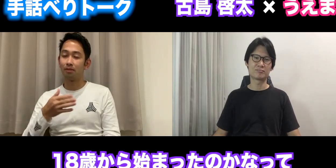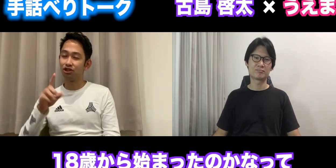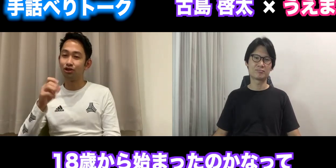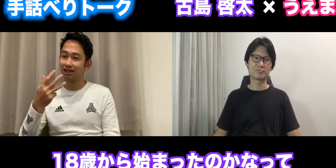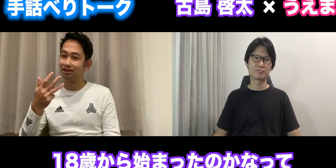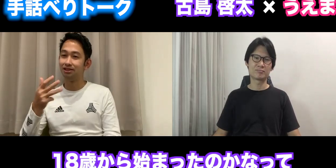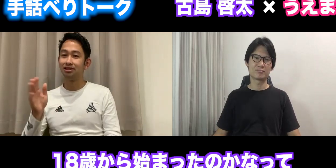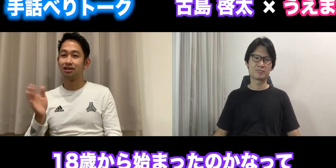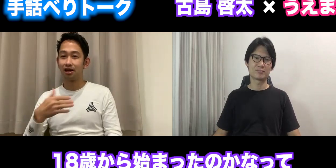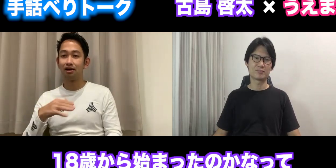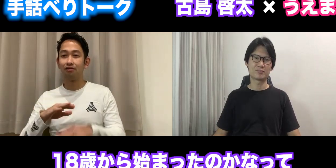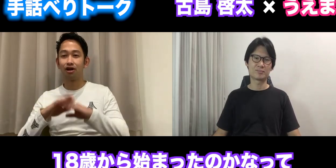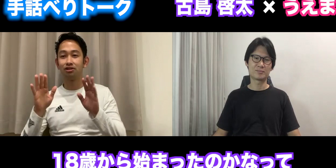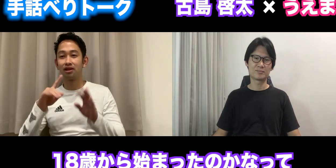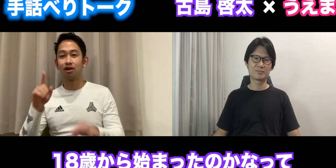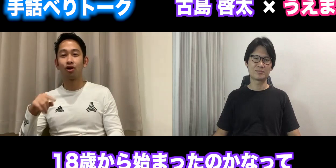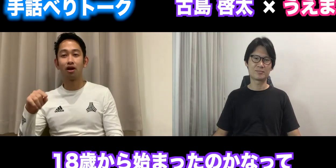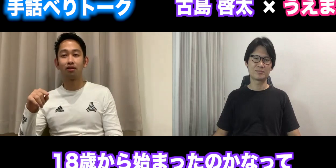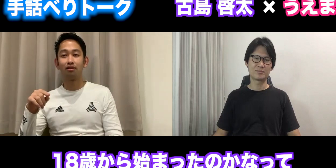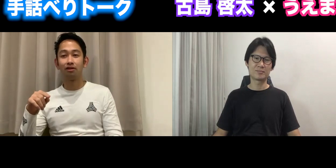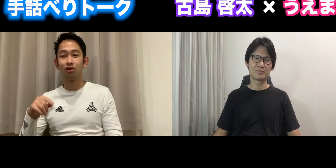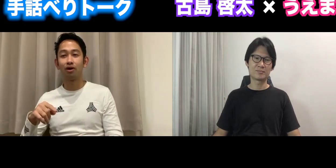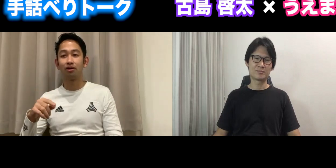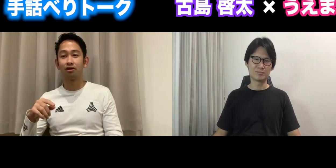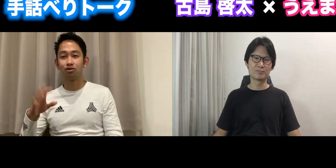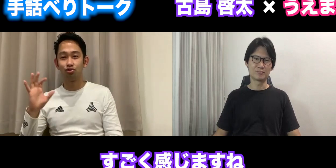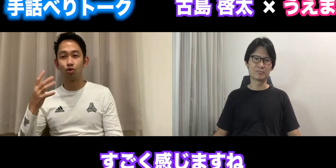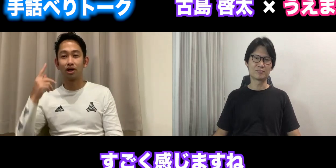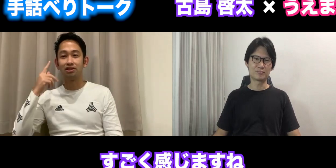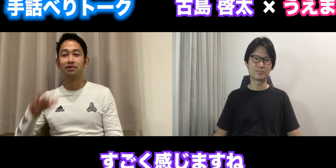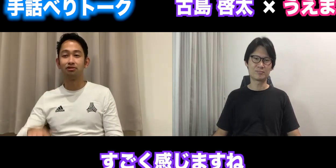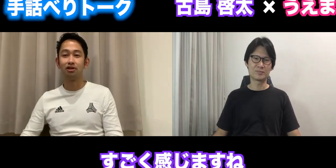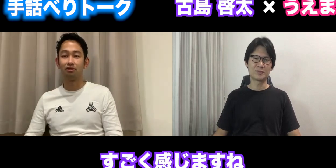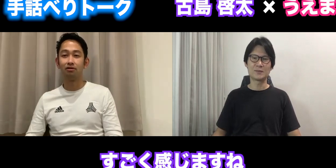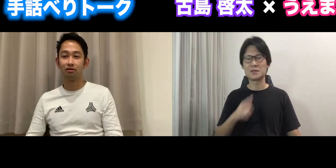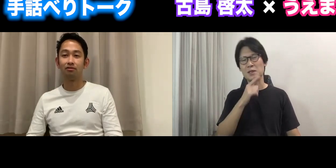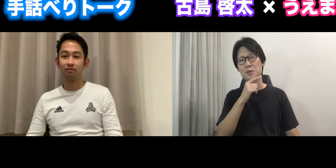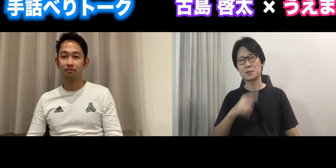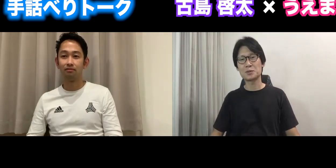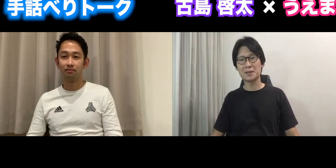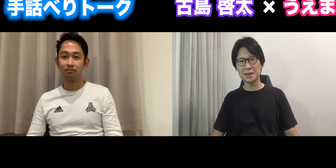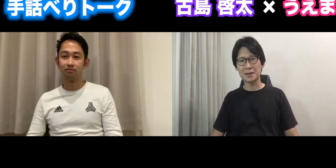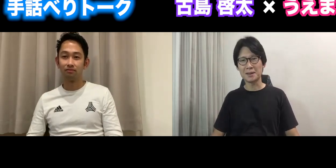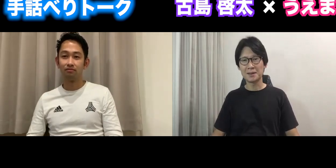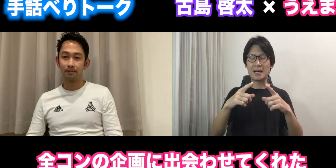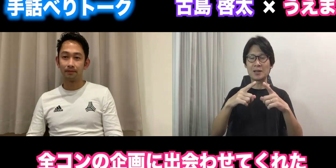18からありまったのかなっていうのはすごく感じますねぇあの